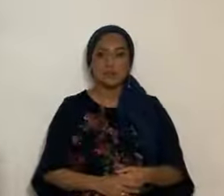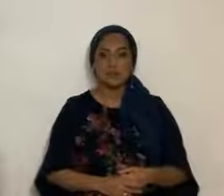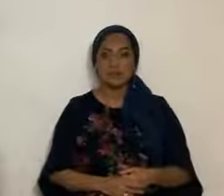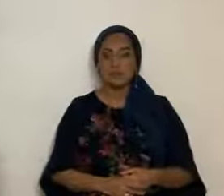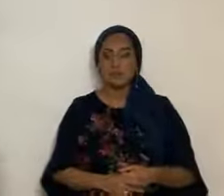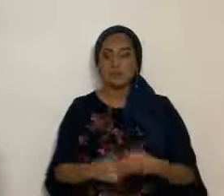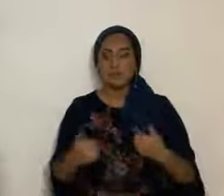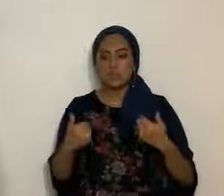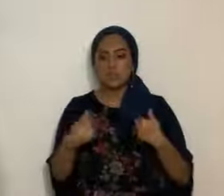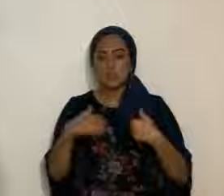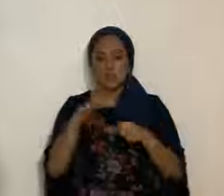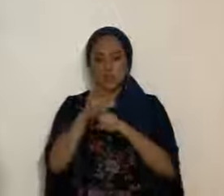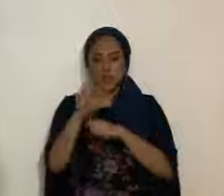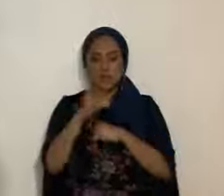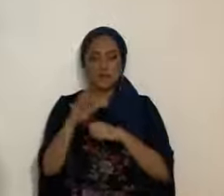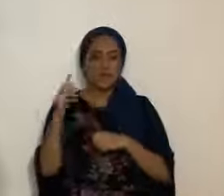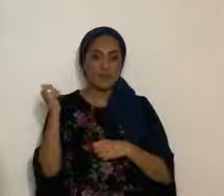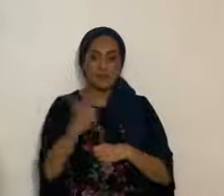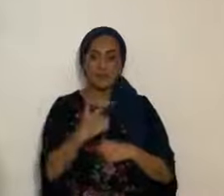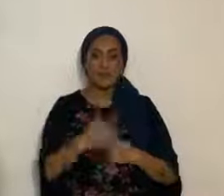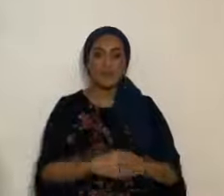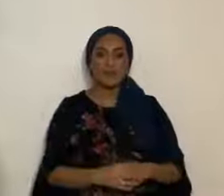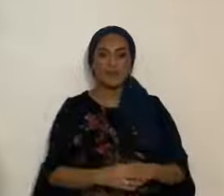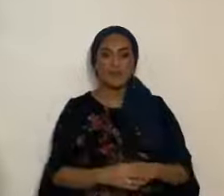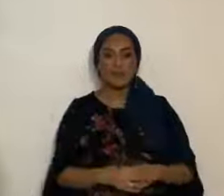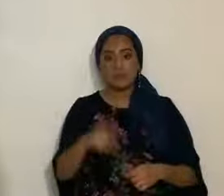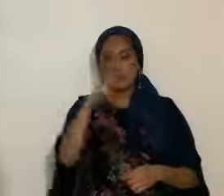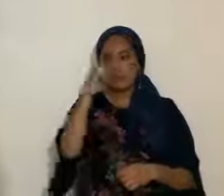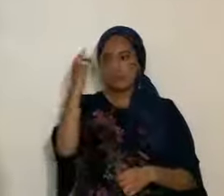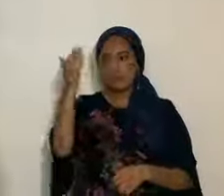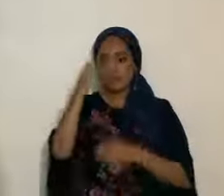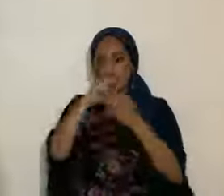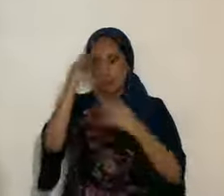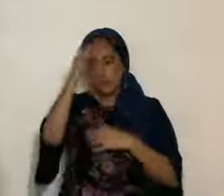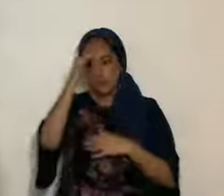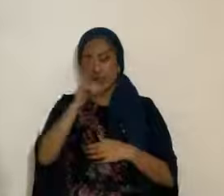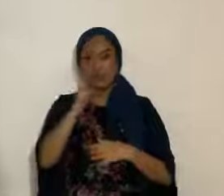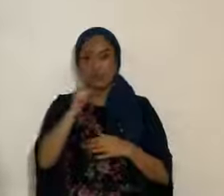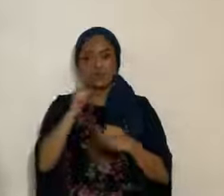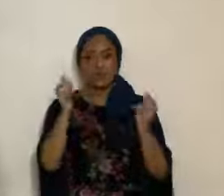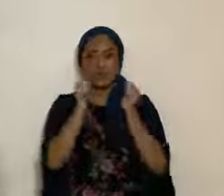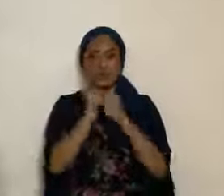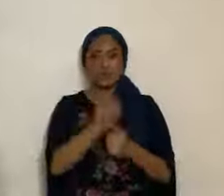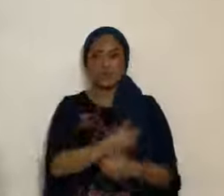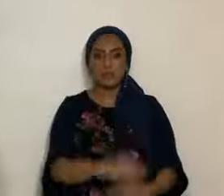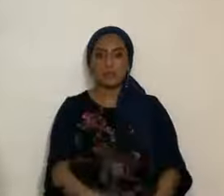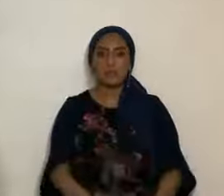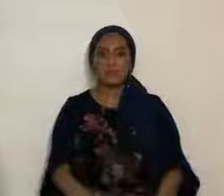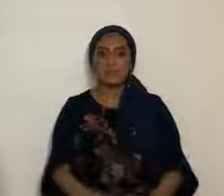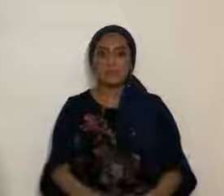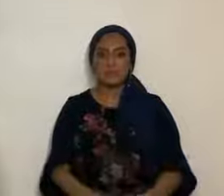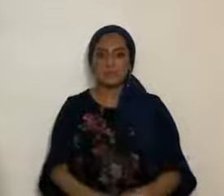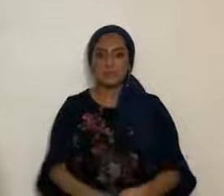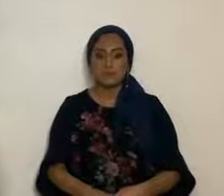habrá suficiente de todo, porque el Eterno está ahí presente. Vamos a continuar, por favor.